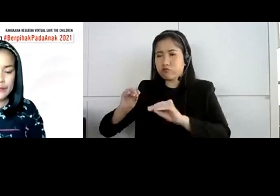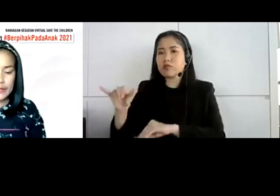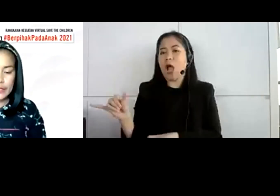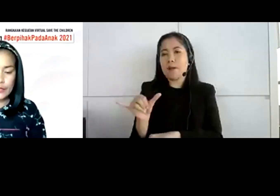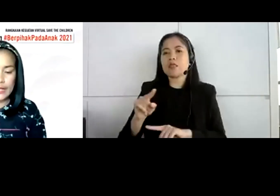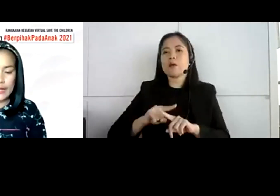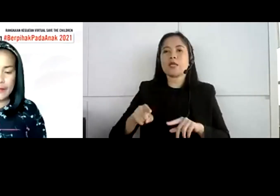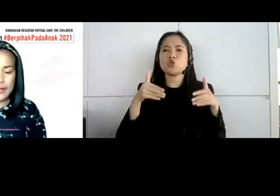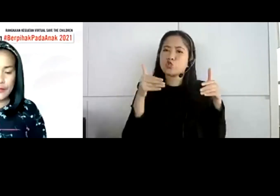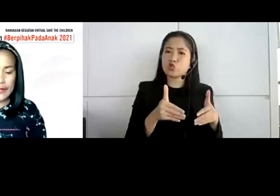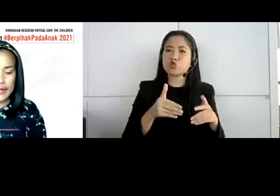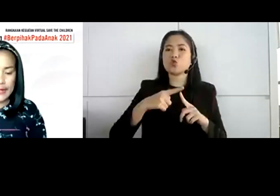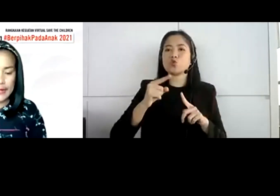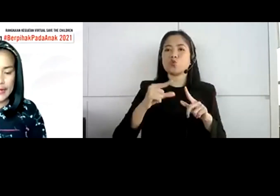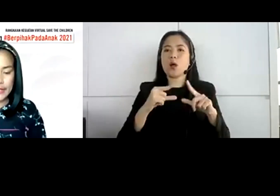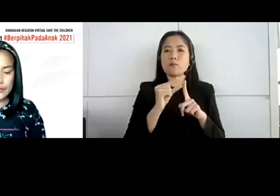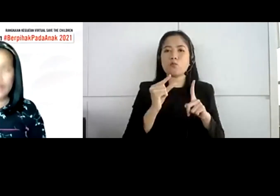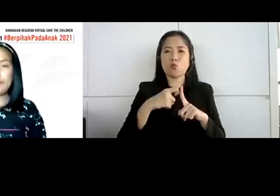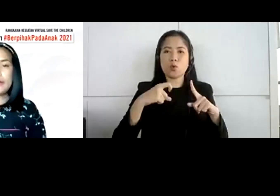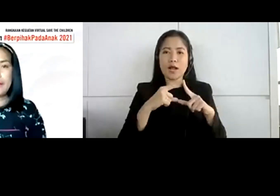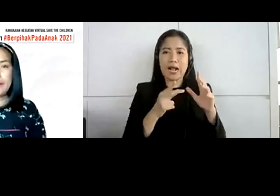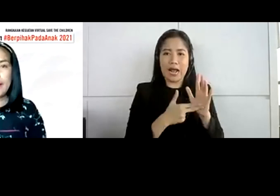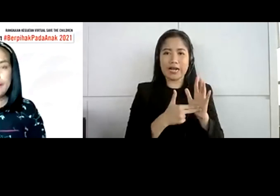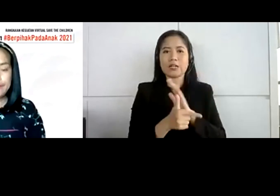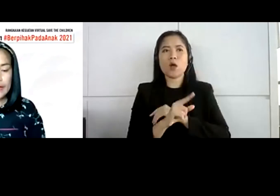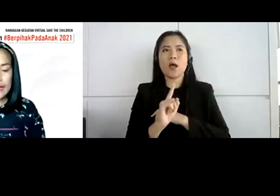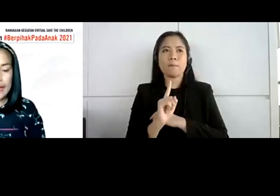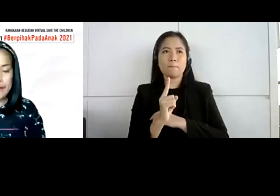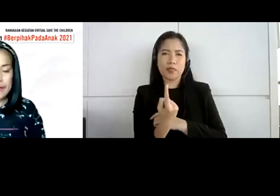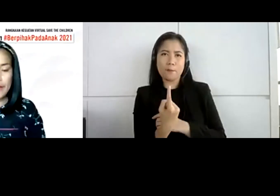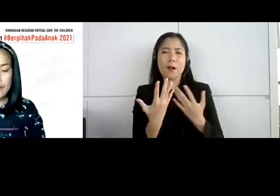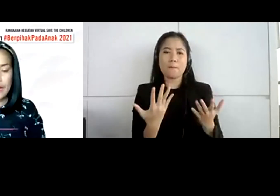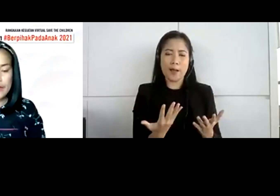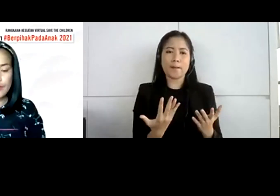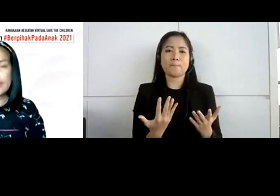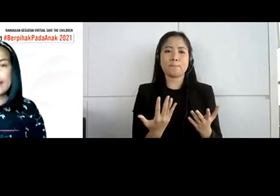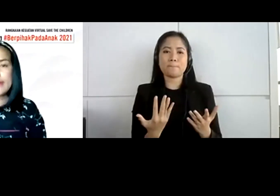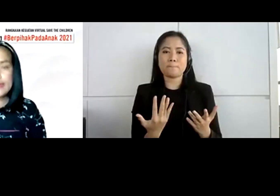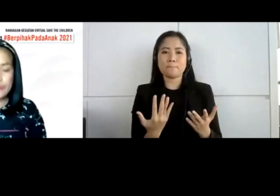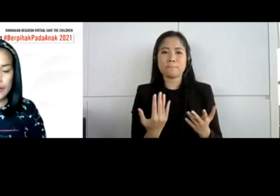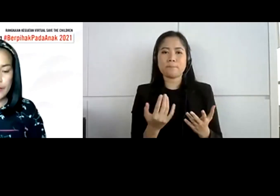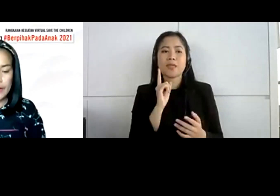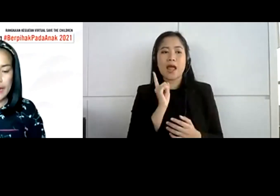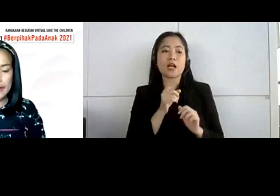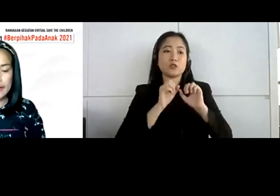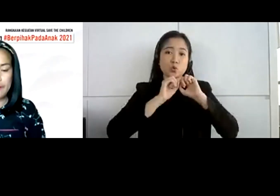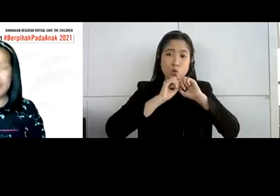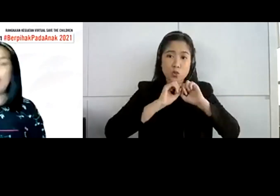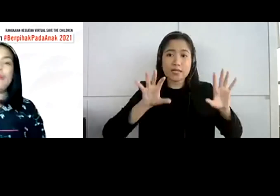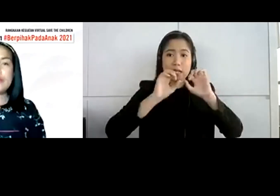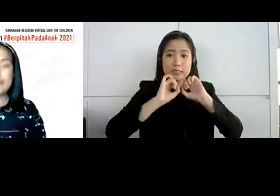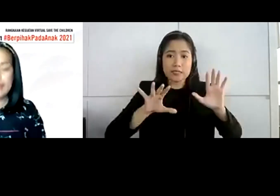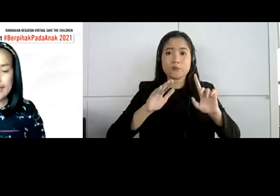Pukan, itu yang kami lakukan agendanya itu yang pertama, kami melakukan sosialisasi perlindungan anak